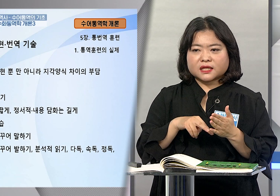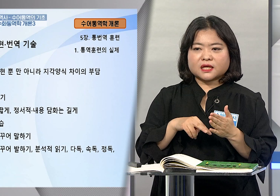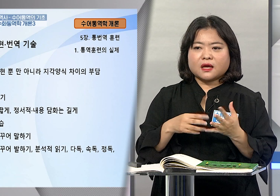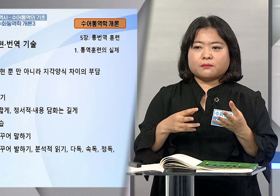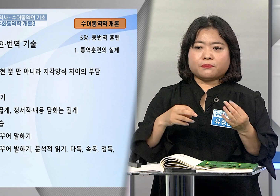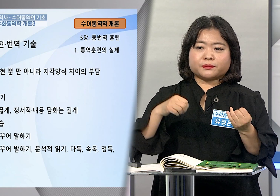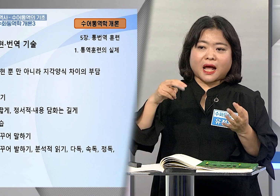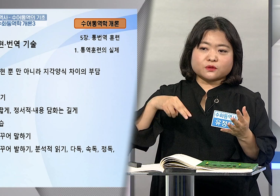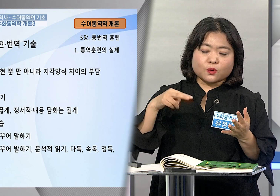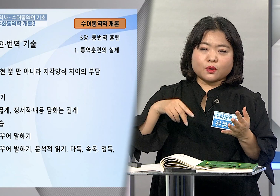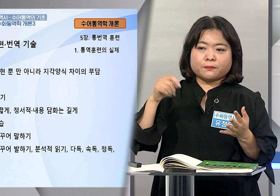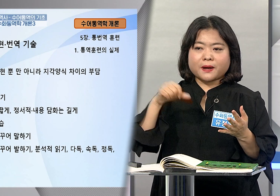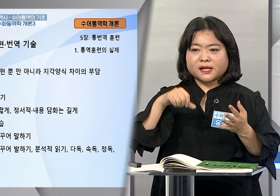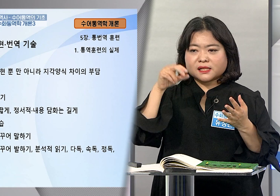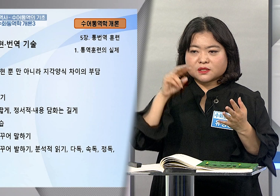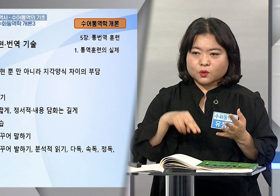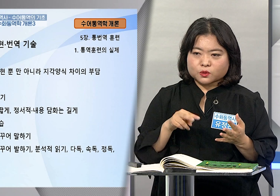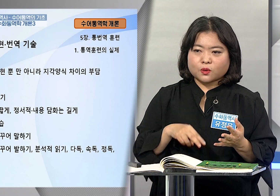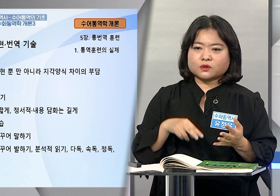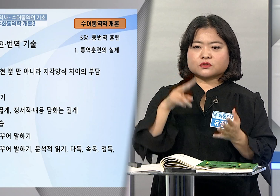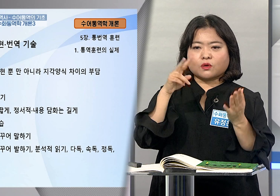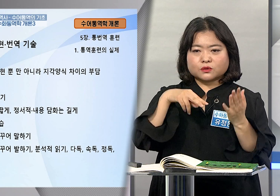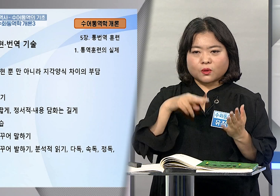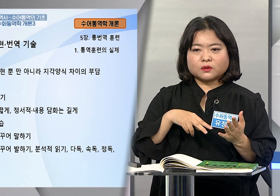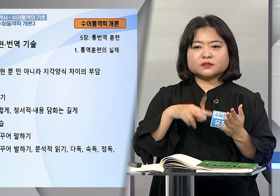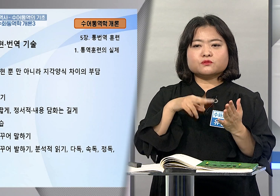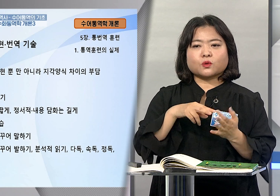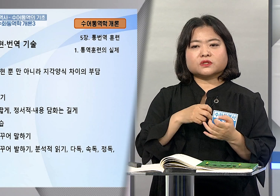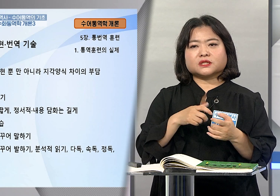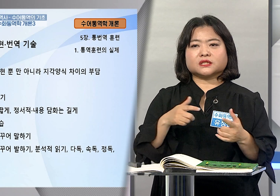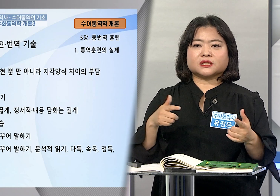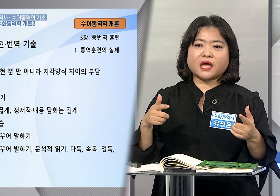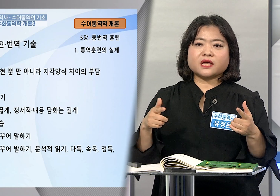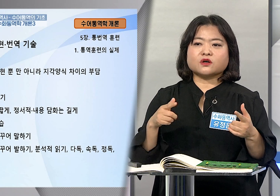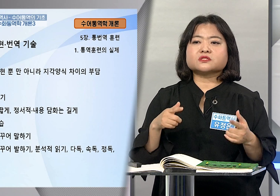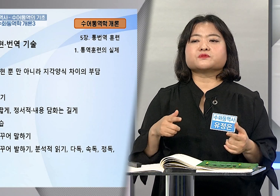읽기, 다독, 빨리 속독, 정독, 음독 등의